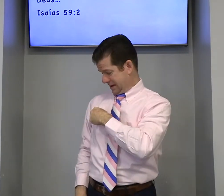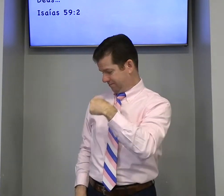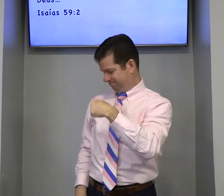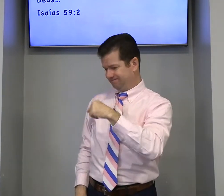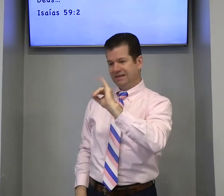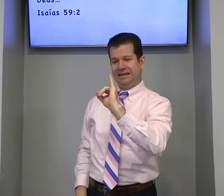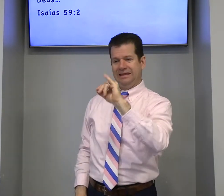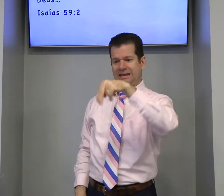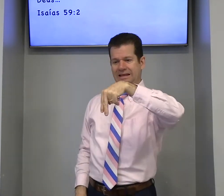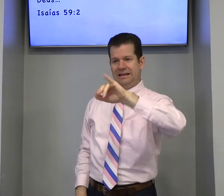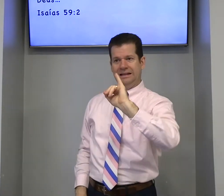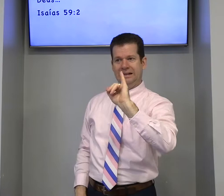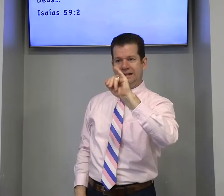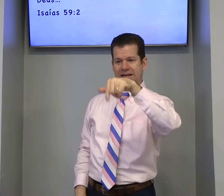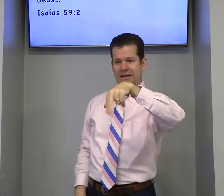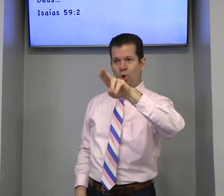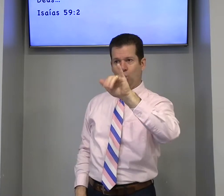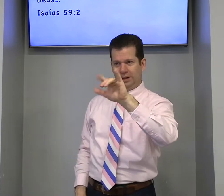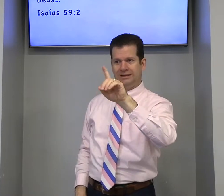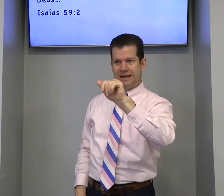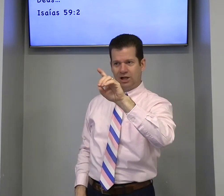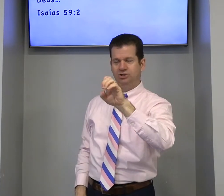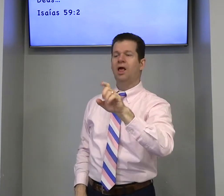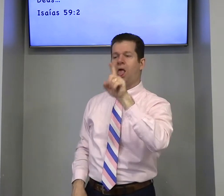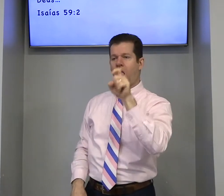quebrado. Pecado, iniquidade,